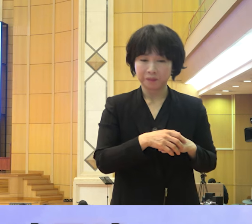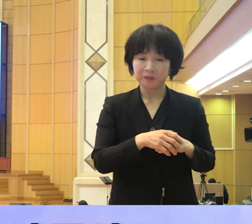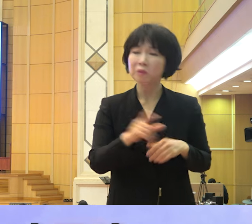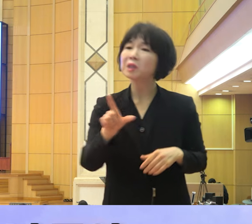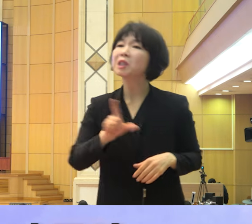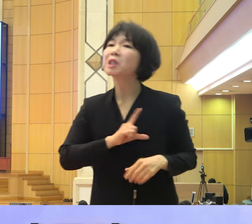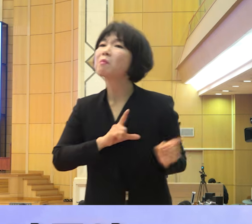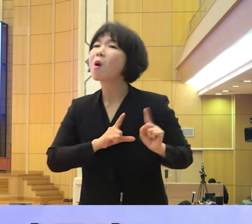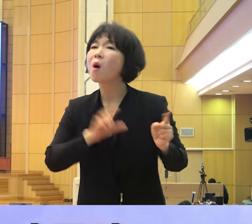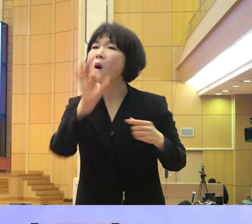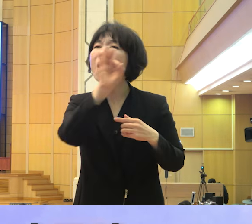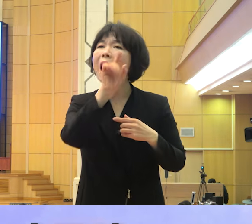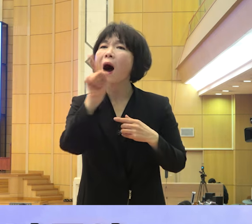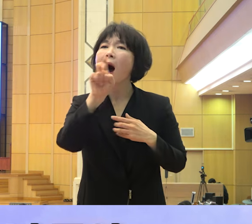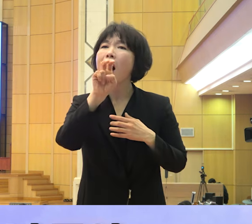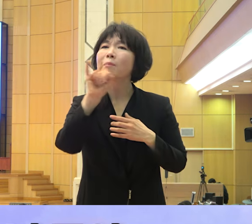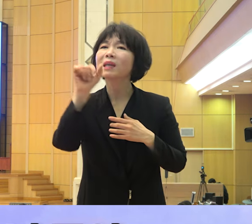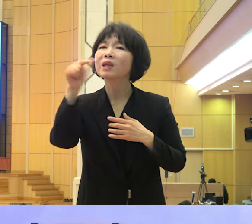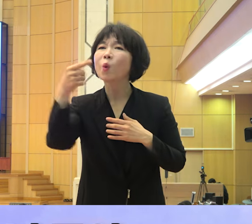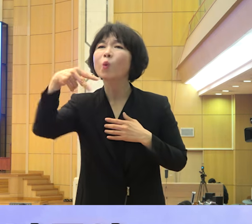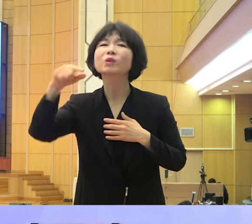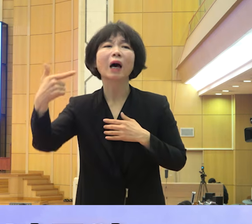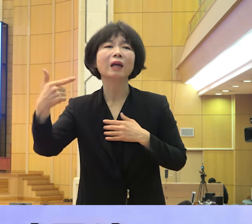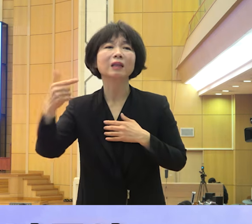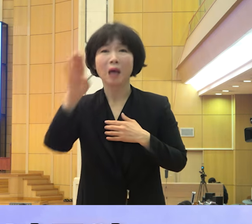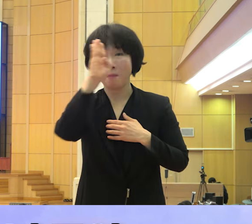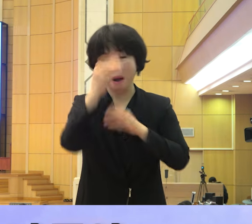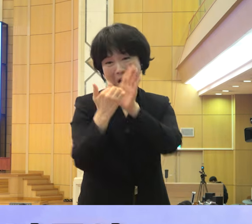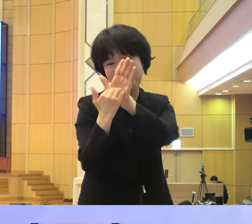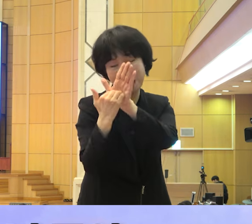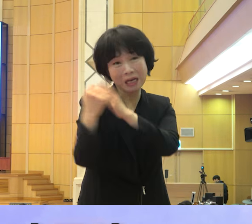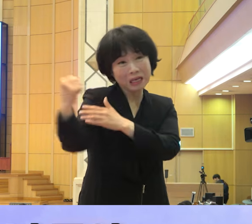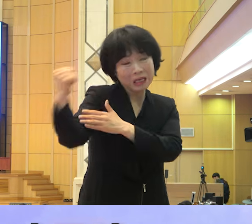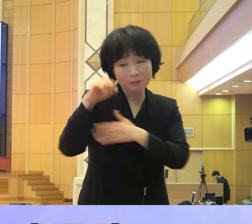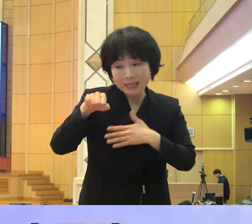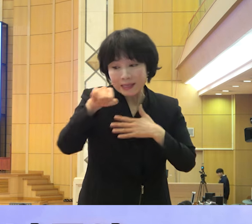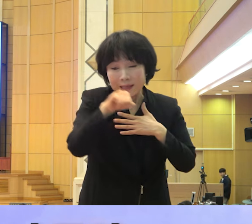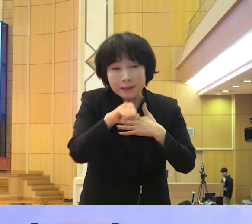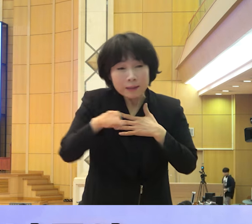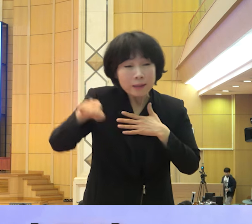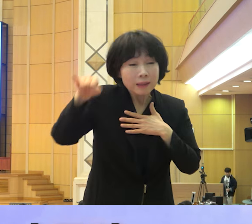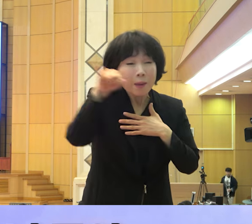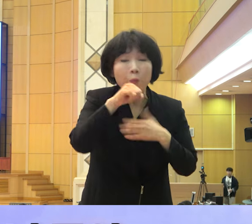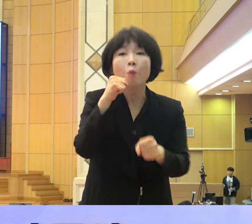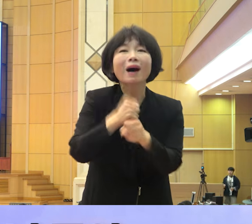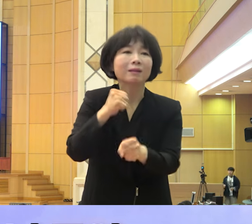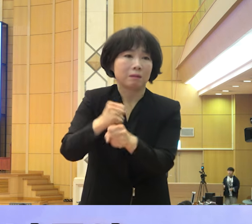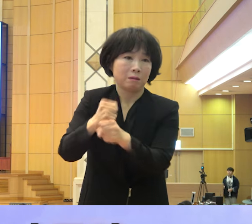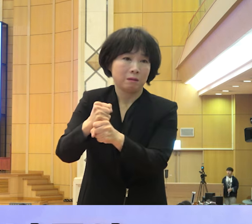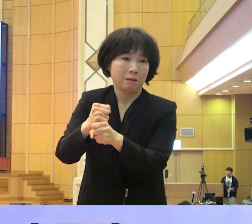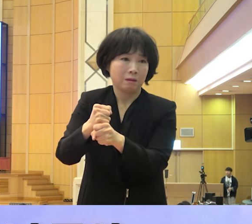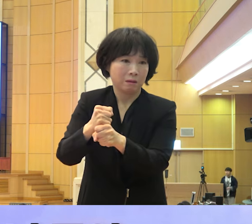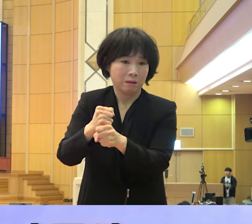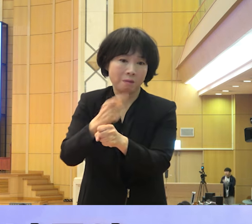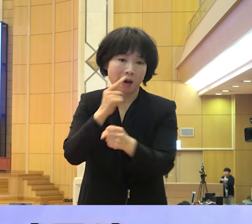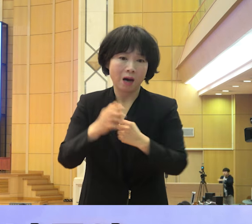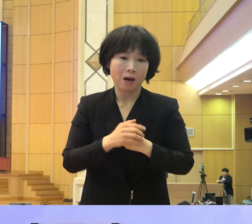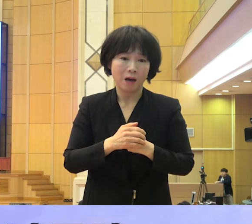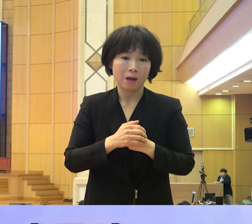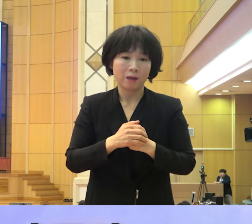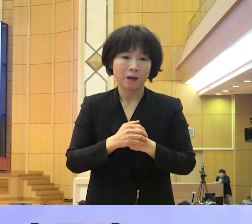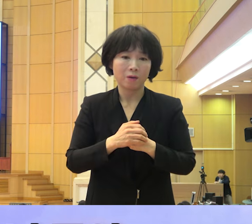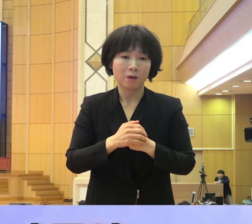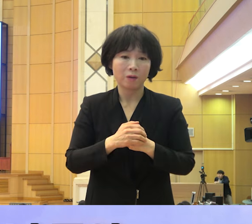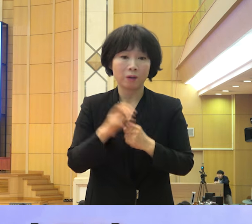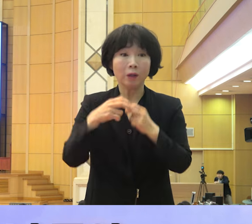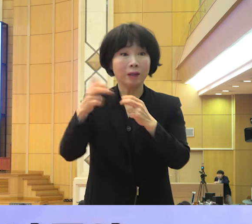아미노산 면역세포를 강화하고 염증 반응 조절과 면역계주의 필수적임을 밝힌 연구를